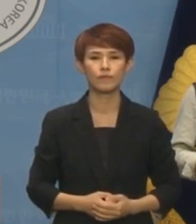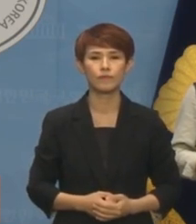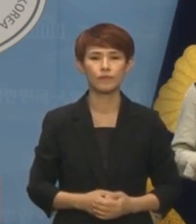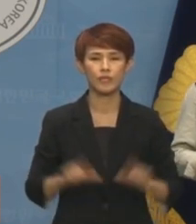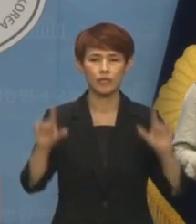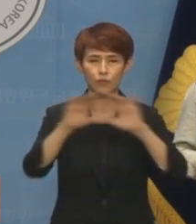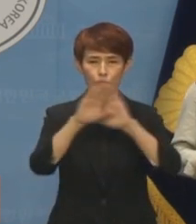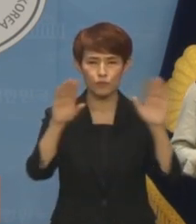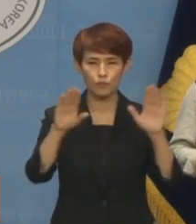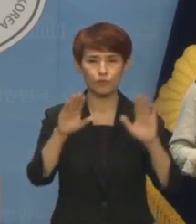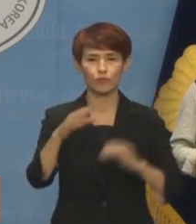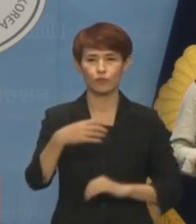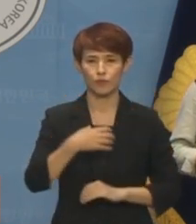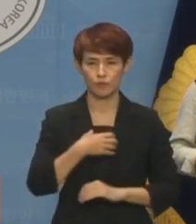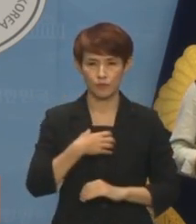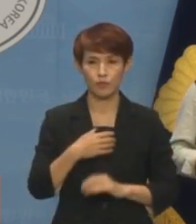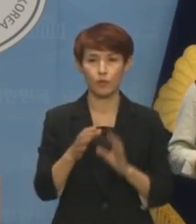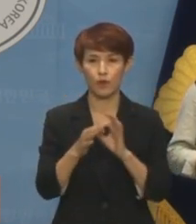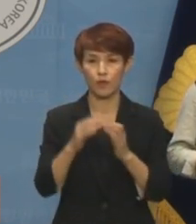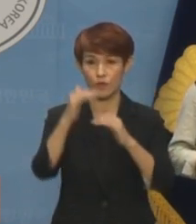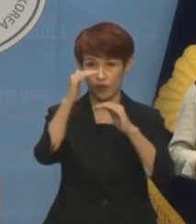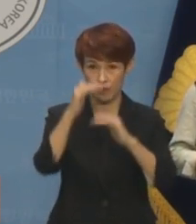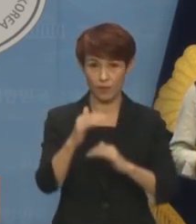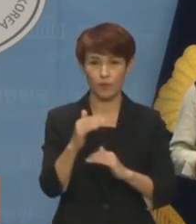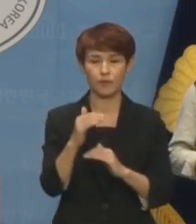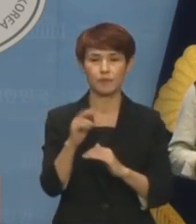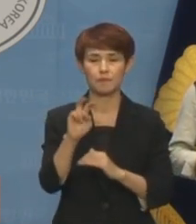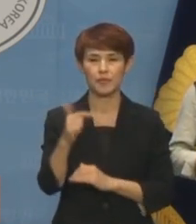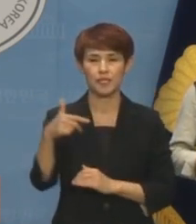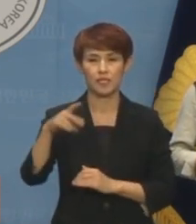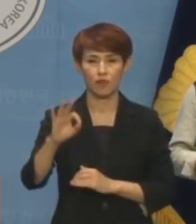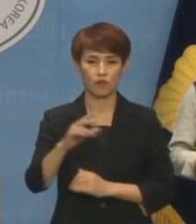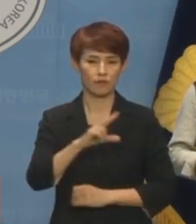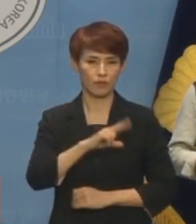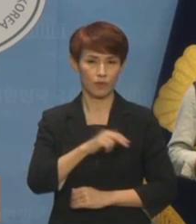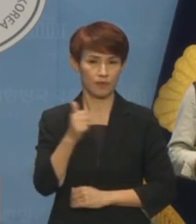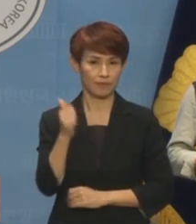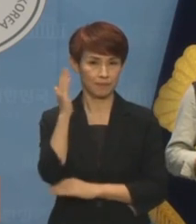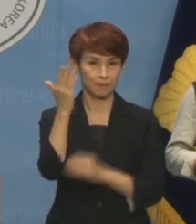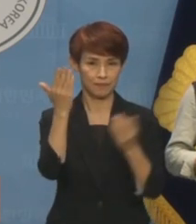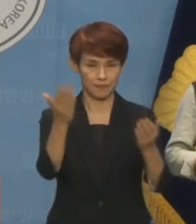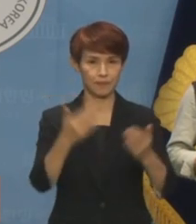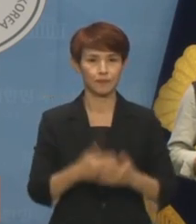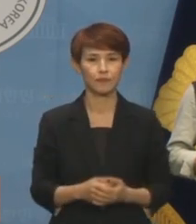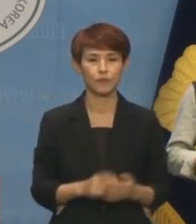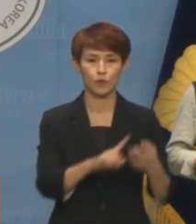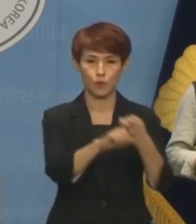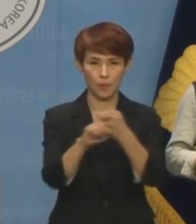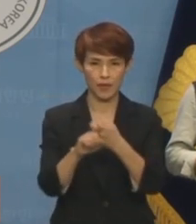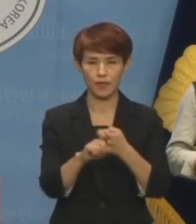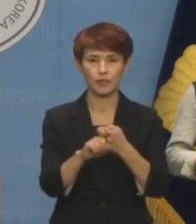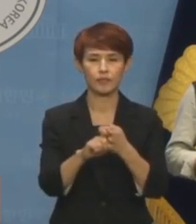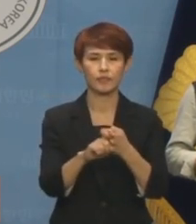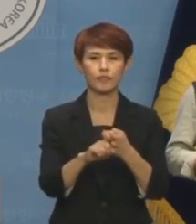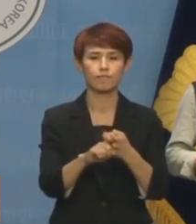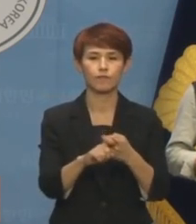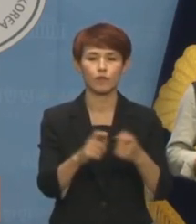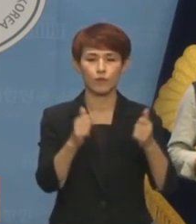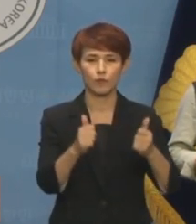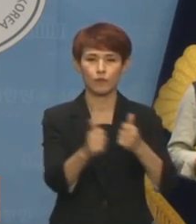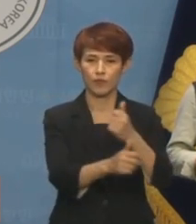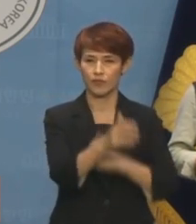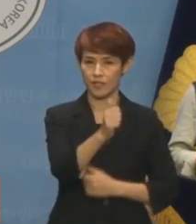기후위기 비상행동 민정희 운영위원님 발언 있으시고요. 두 번째로 기후정의동맹 정록 집행위원장님 발언이